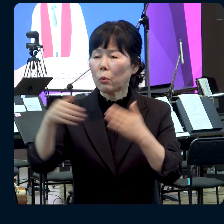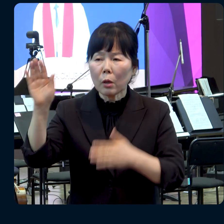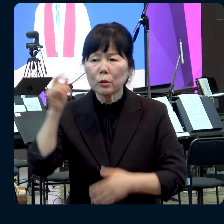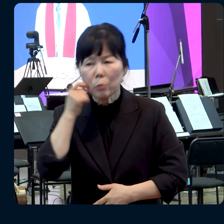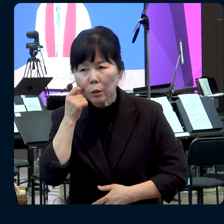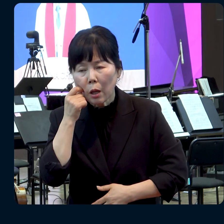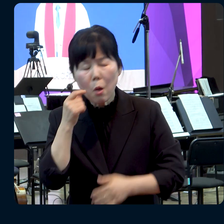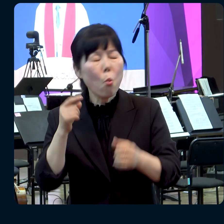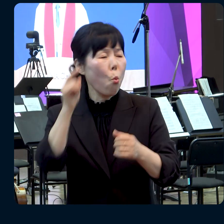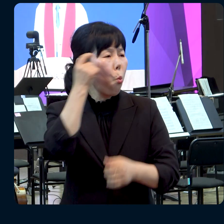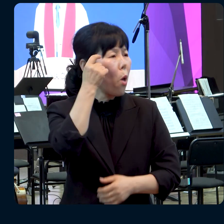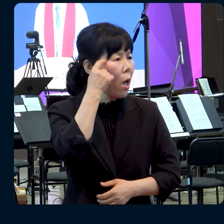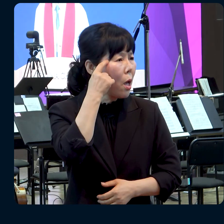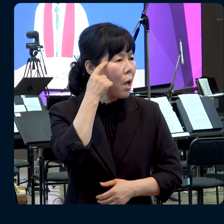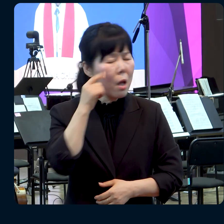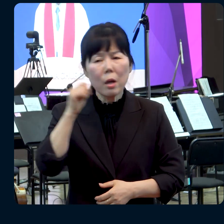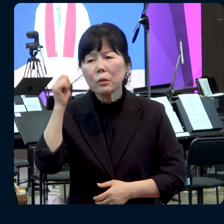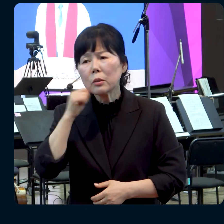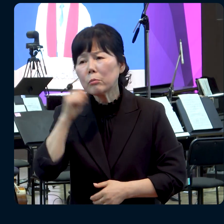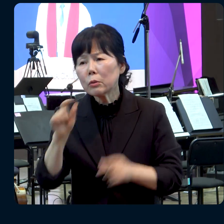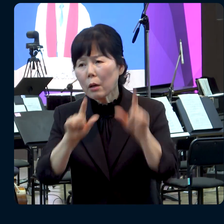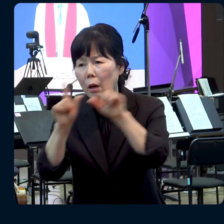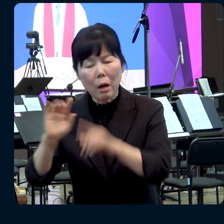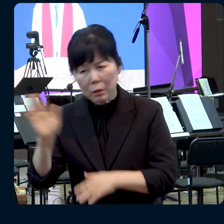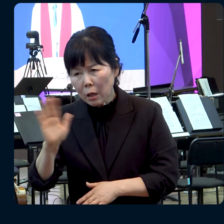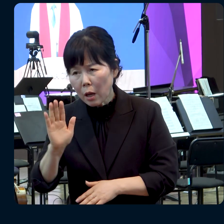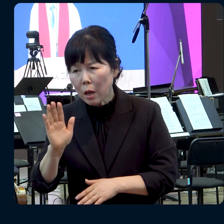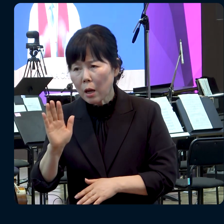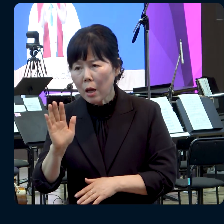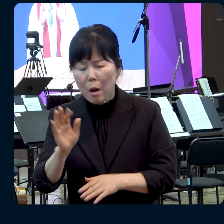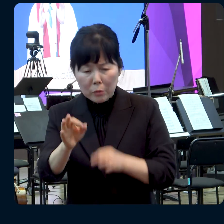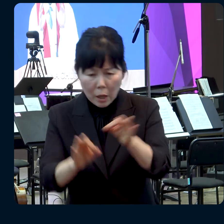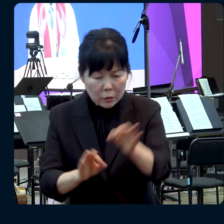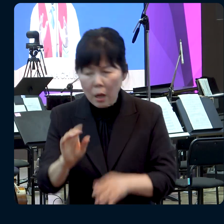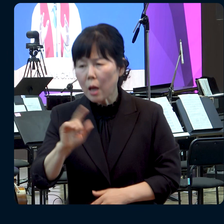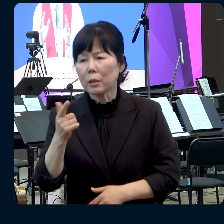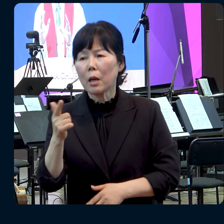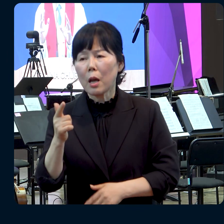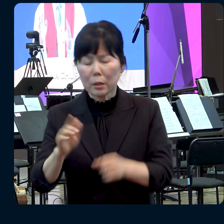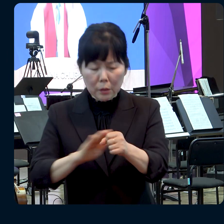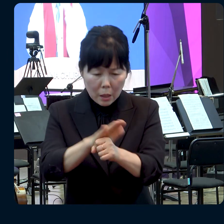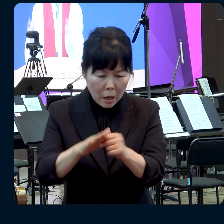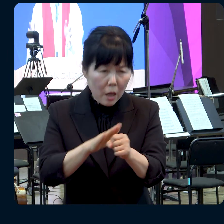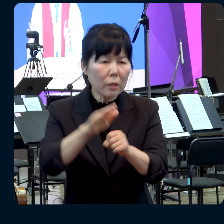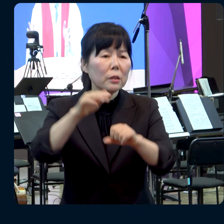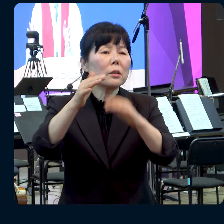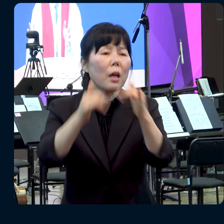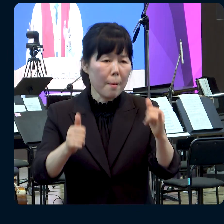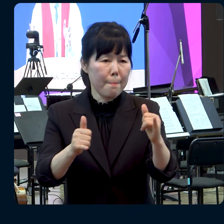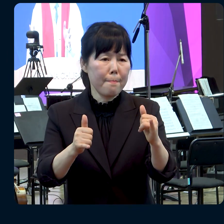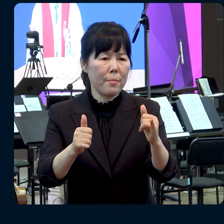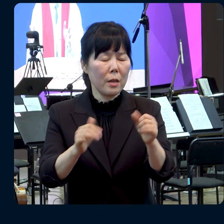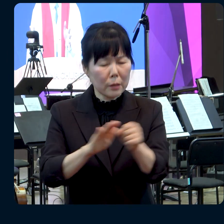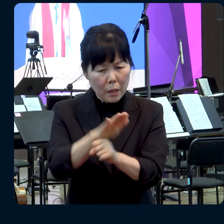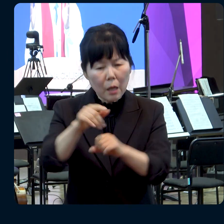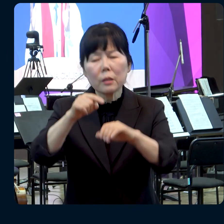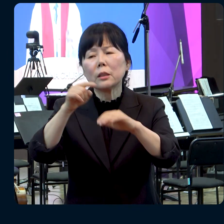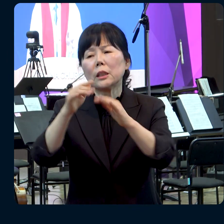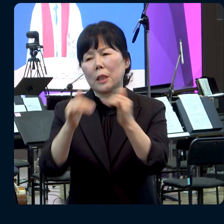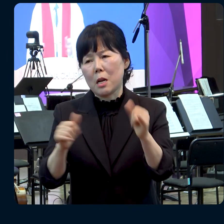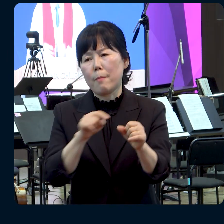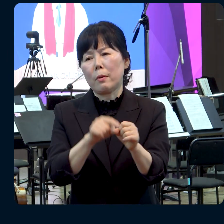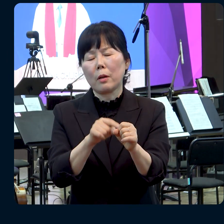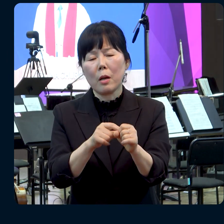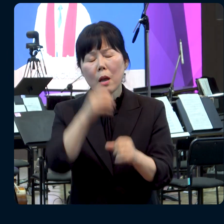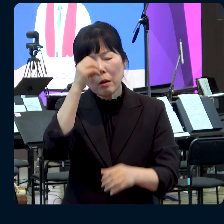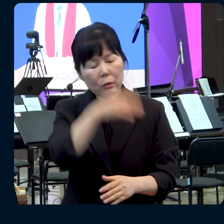취미생활이라면 아쉽지만 포기할 수 있었어요. 그러나 사랑하는 사람을, 그 안에 묻은 사람은 돌아설 수가 없는